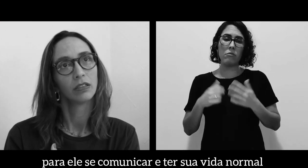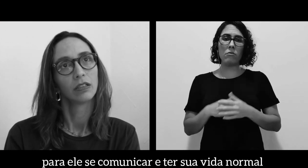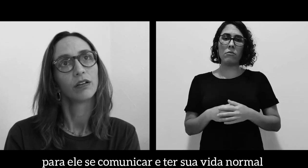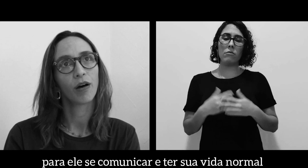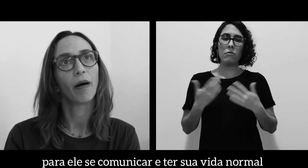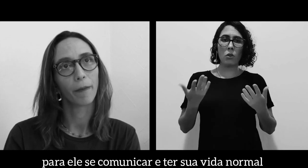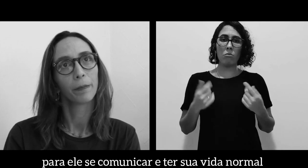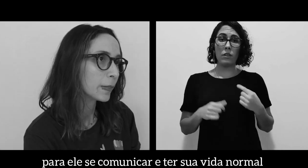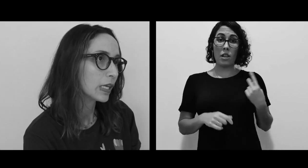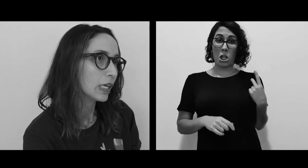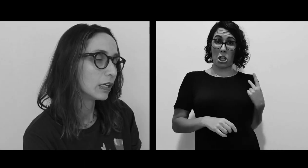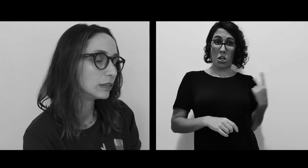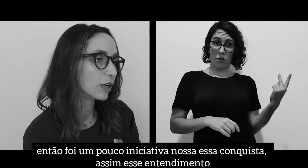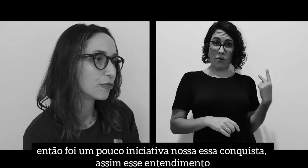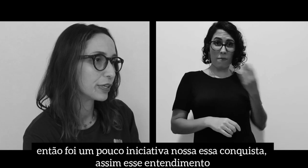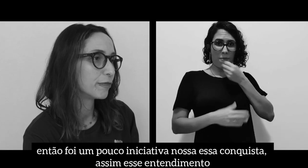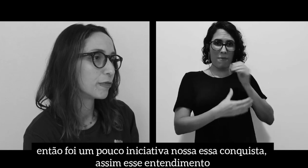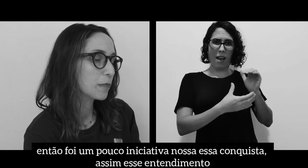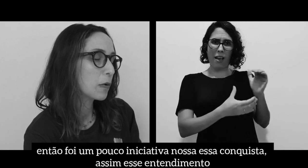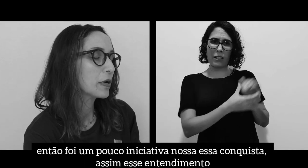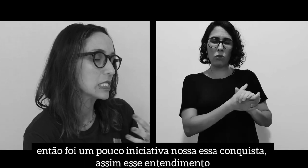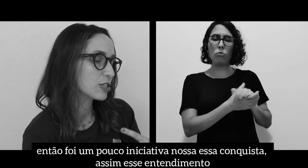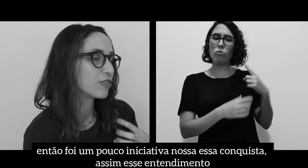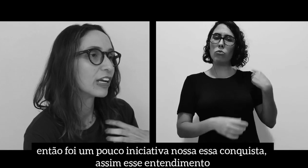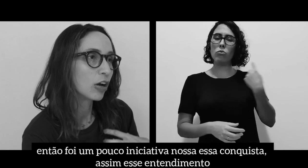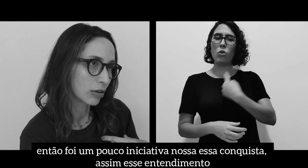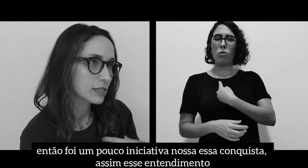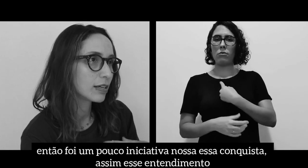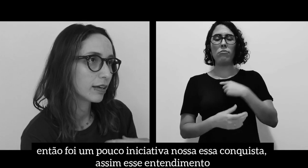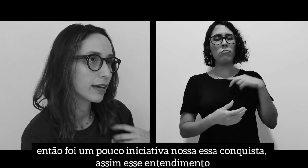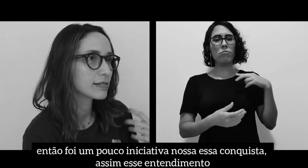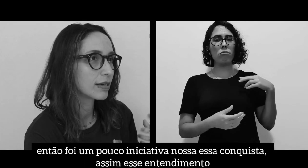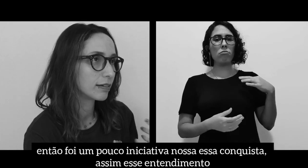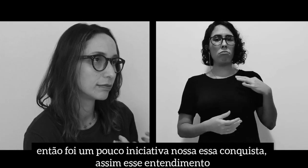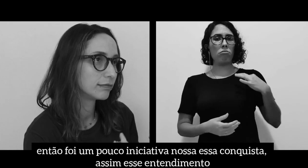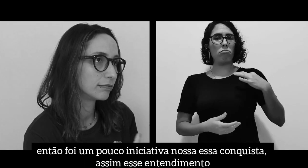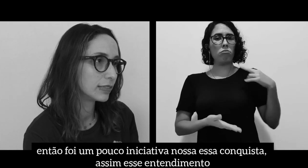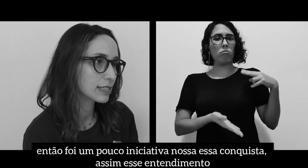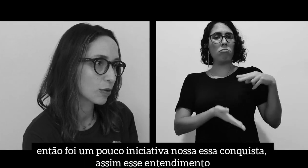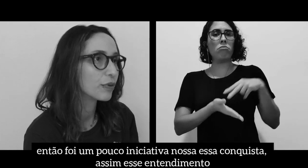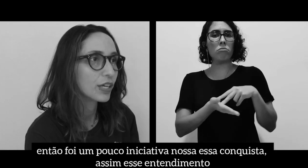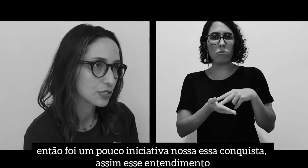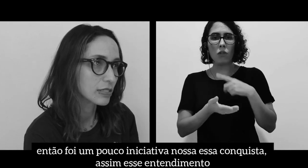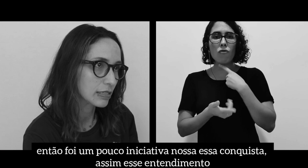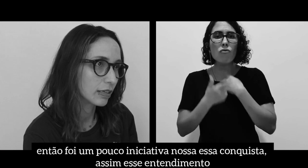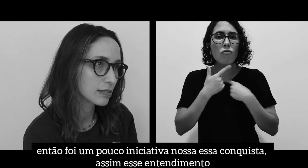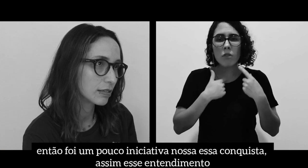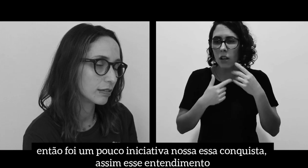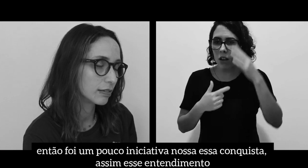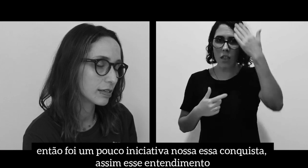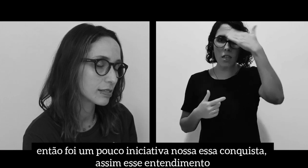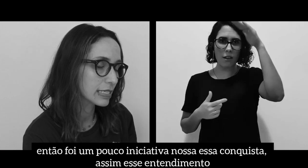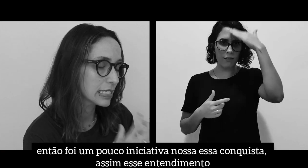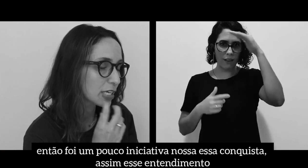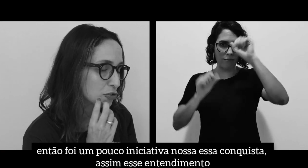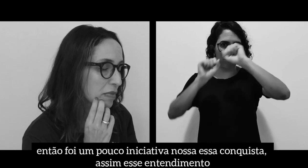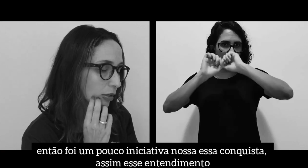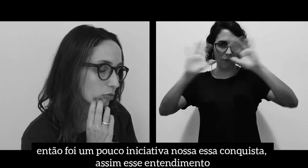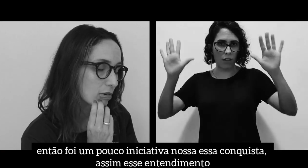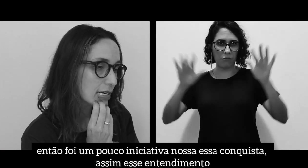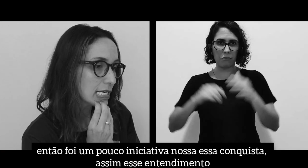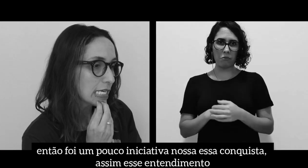vida normal. Então foi um pouco iniciativa nossa essa conquista, assim,